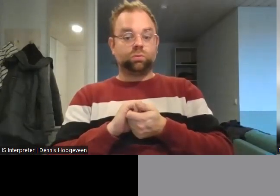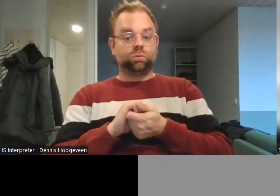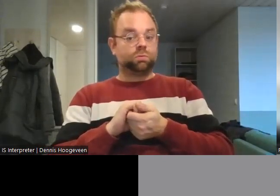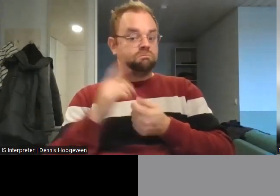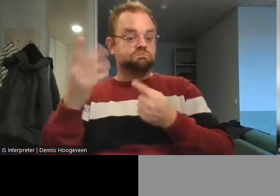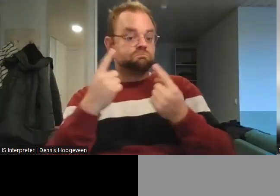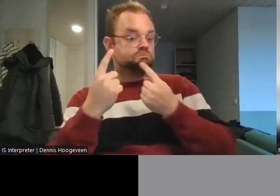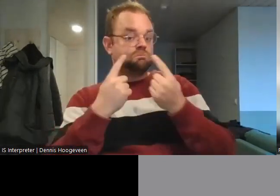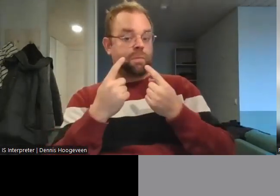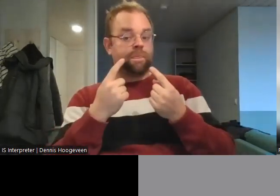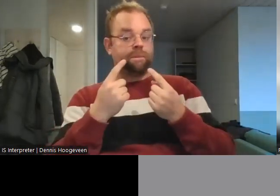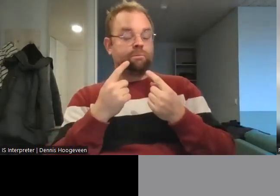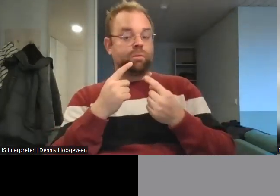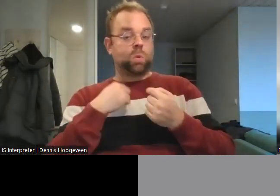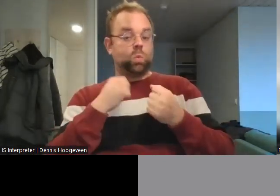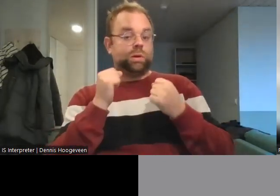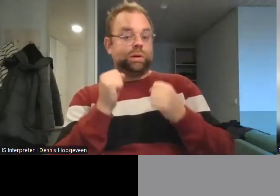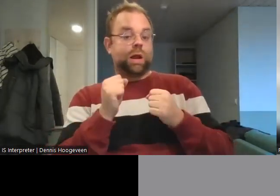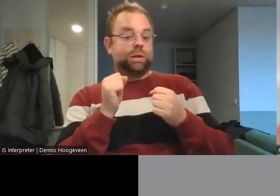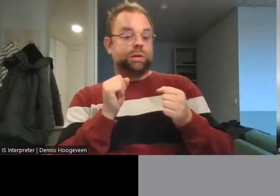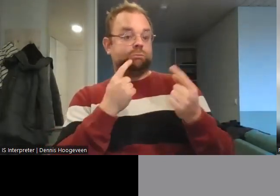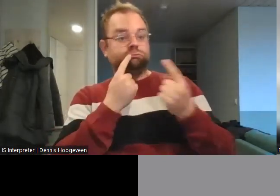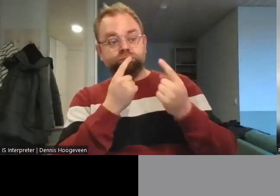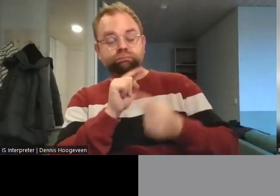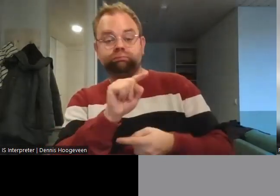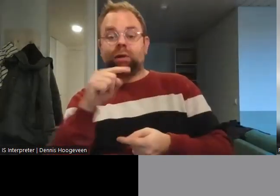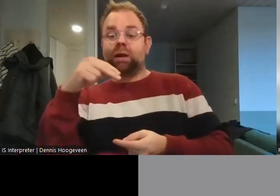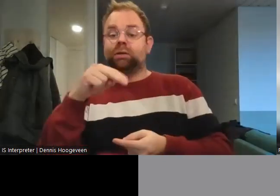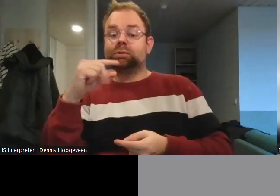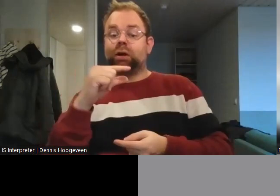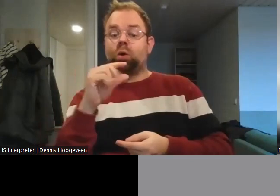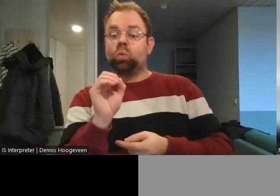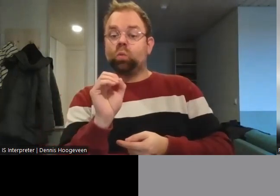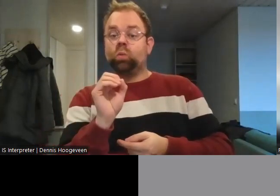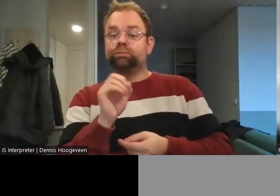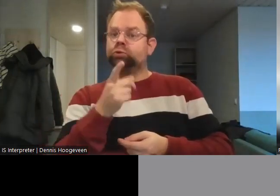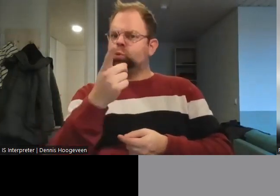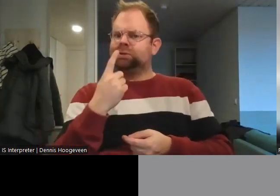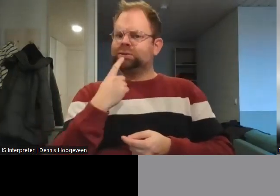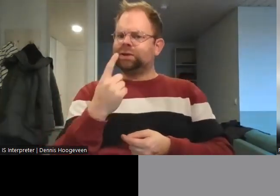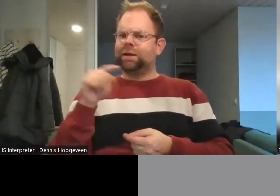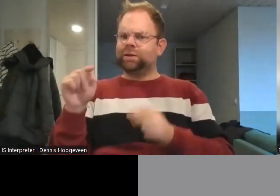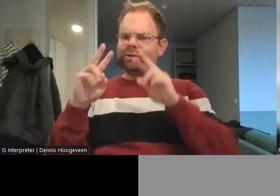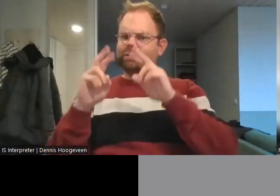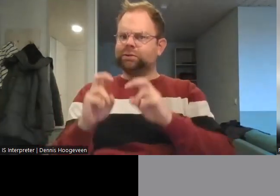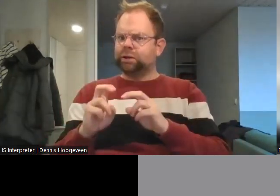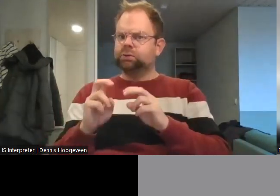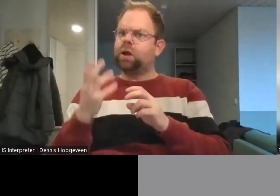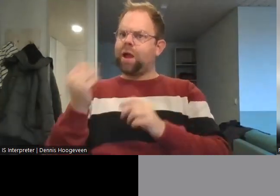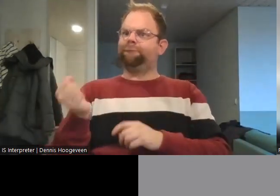les ONG. Si vous pouvez partager le lien, ce serait très intéressant.